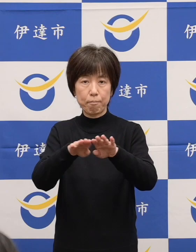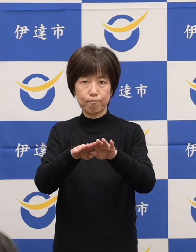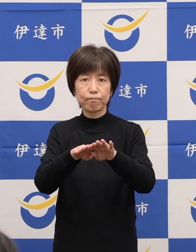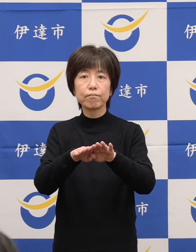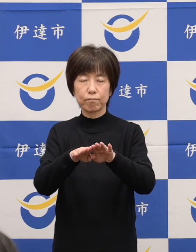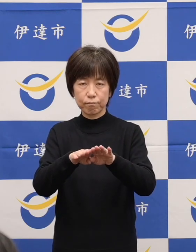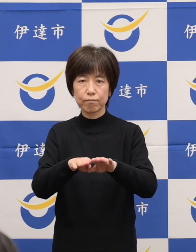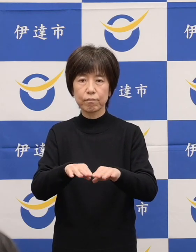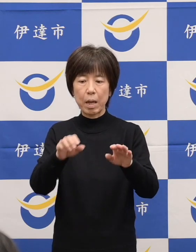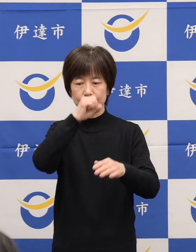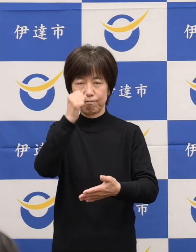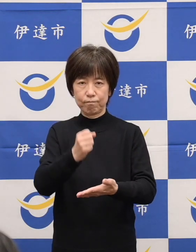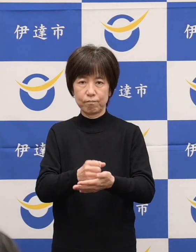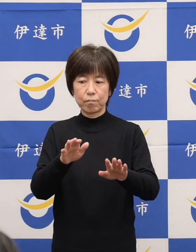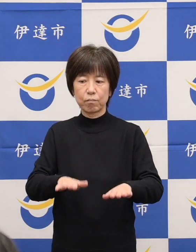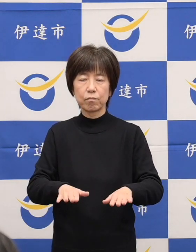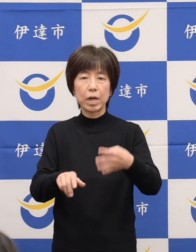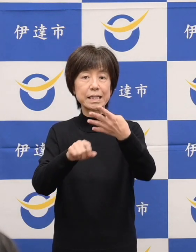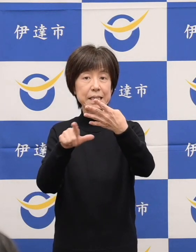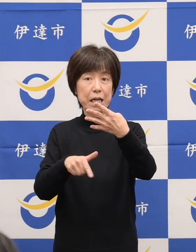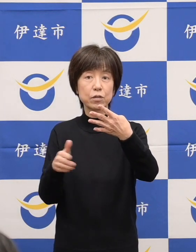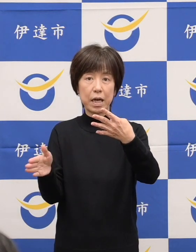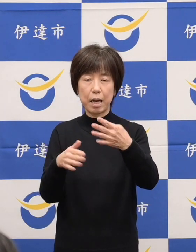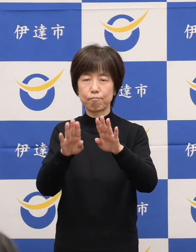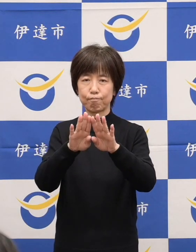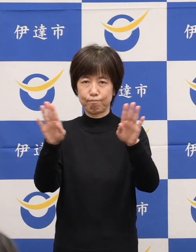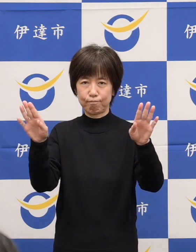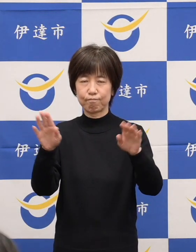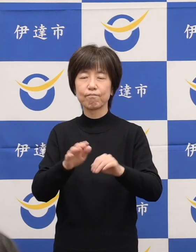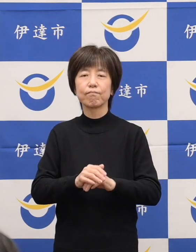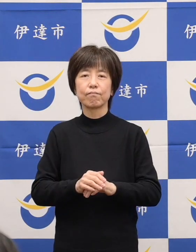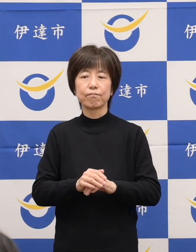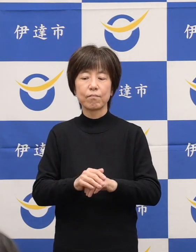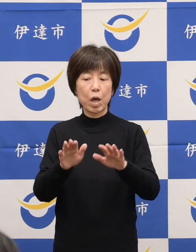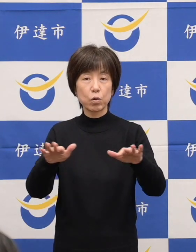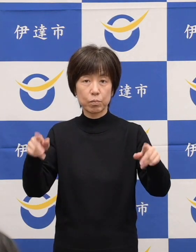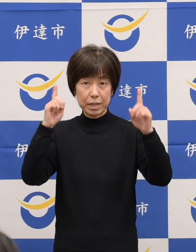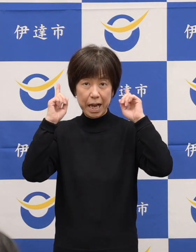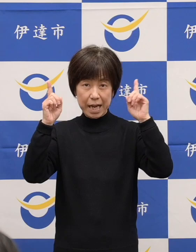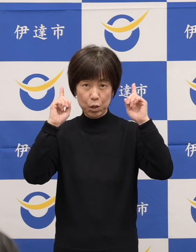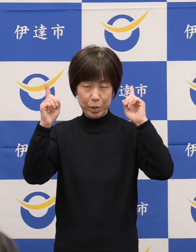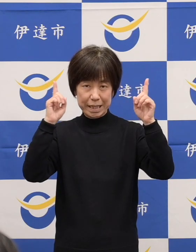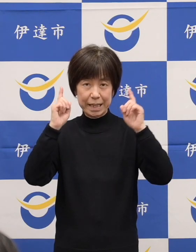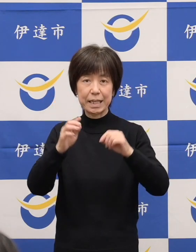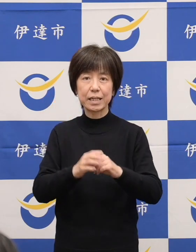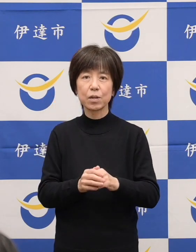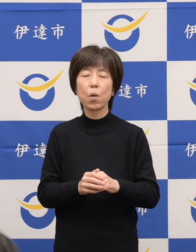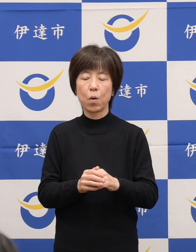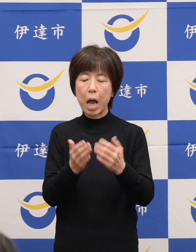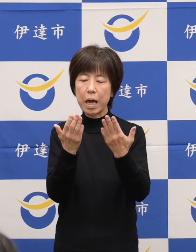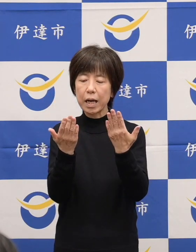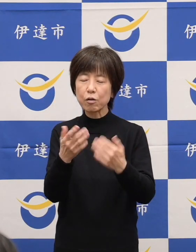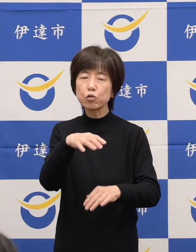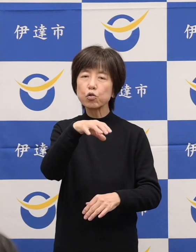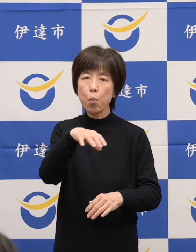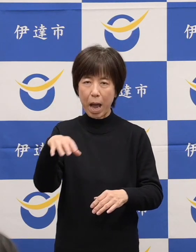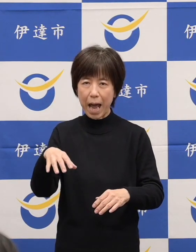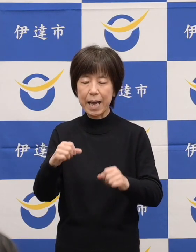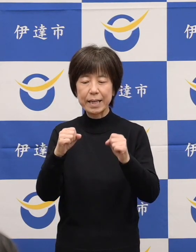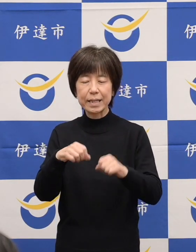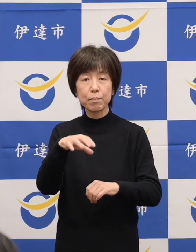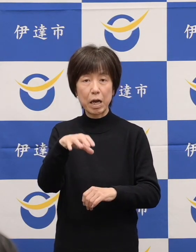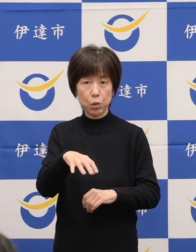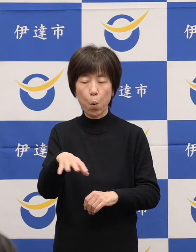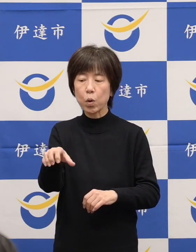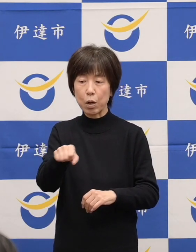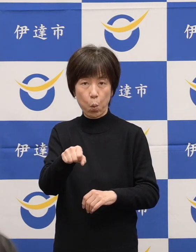今月から開所をしております。子どもたちの遊びと学習の場としての居場所が確保され